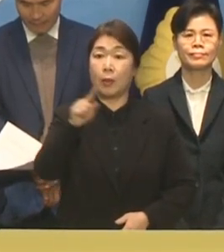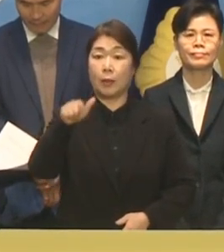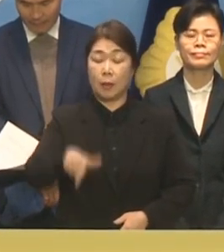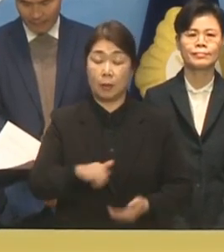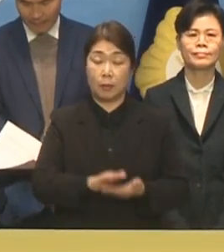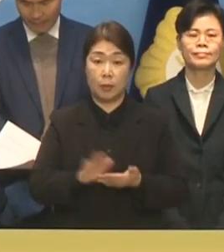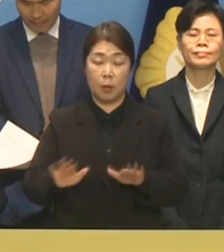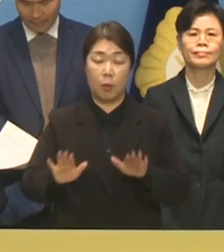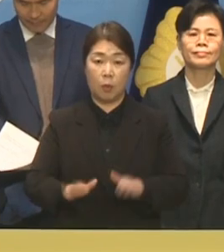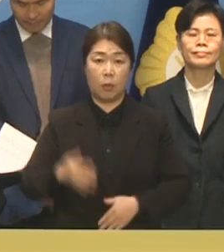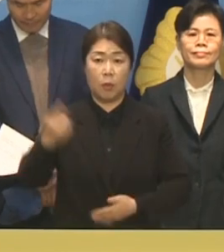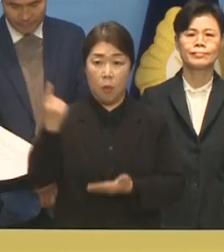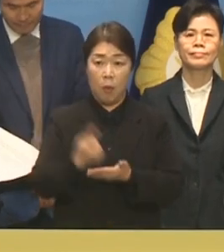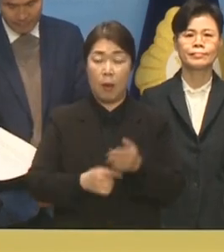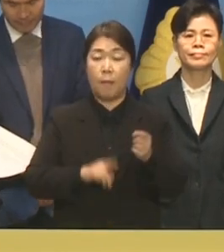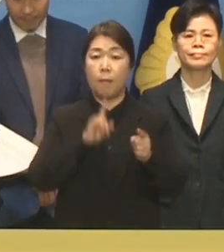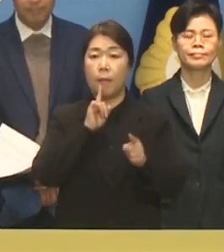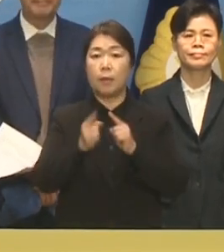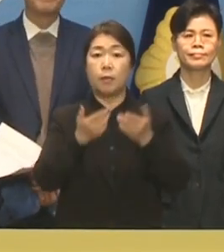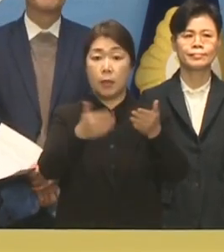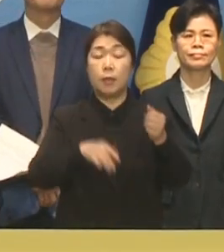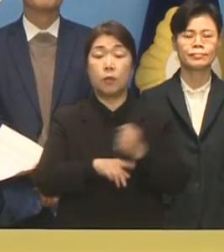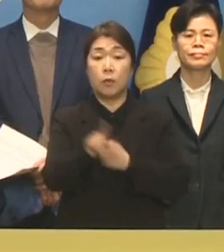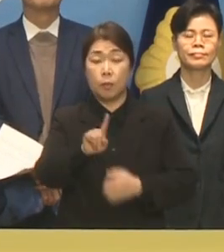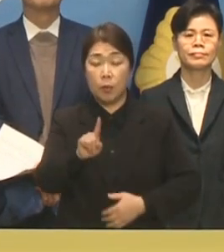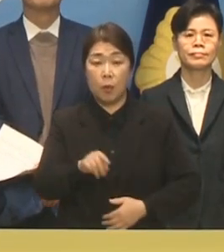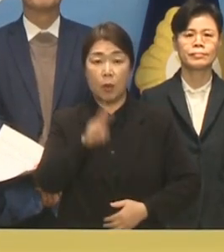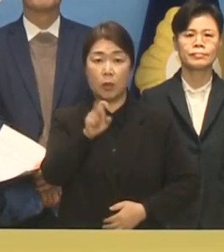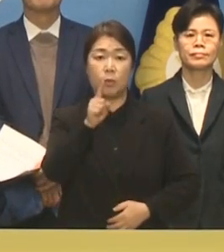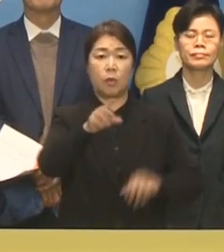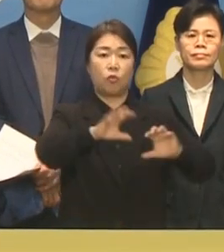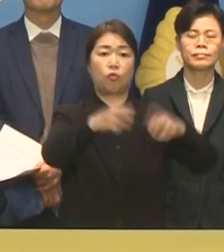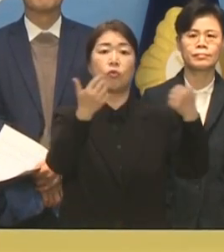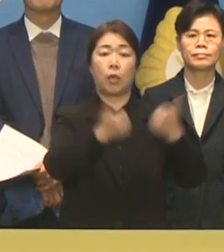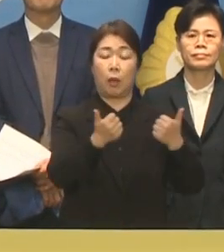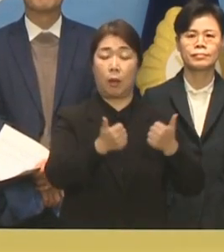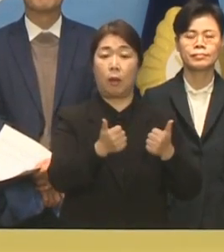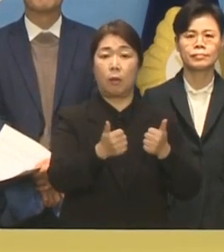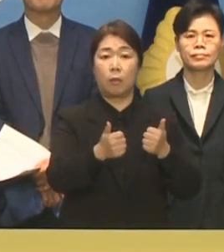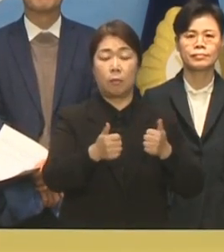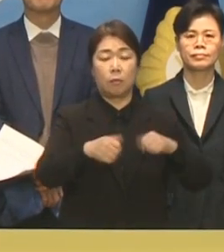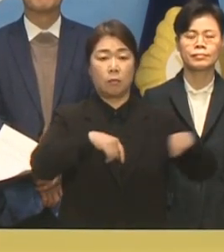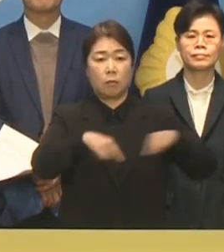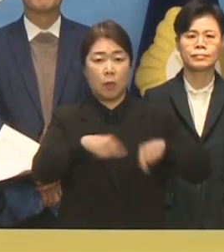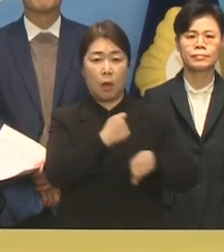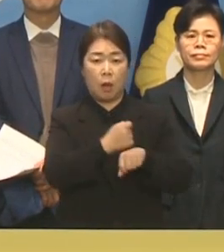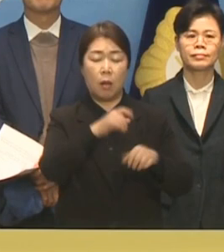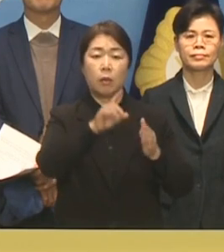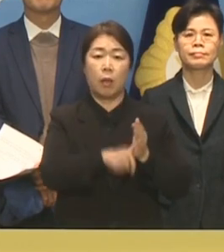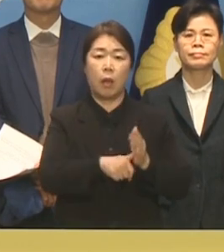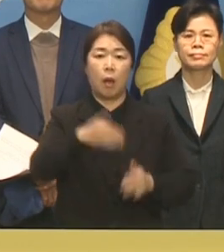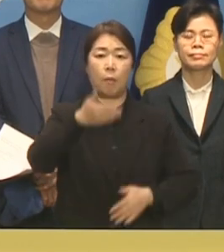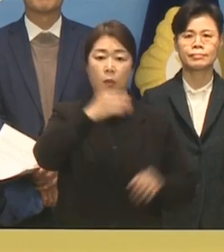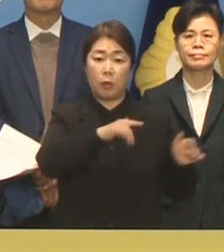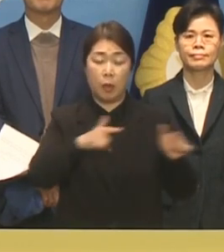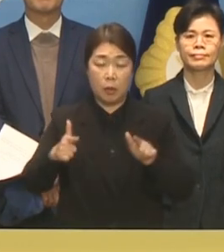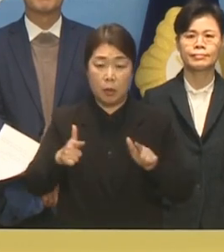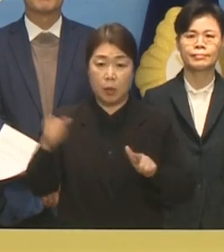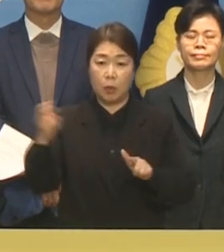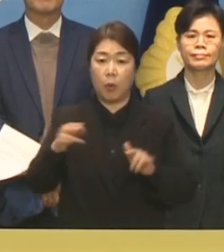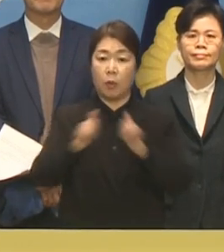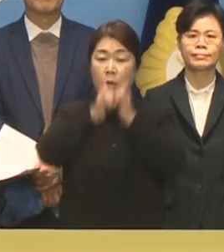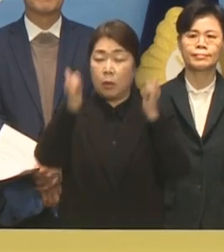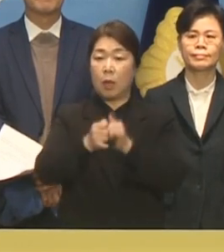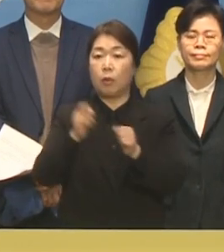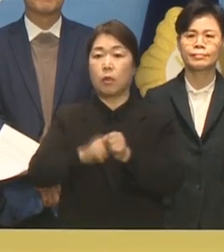저희가 기자회견을 하는 이유는 21대 국회에 들어서서 먹거리와 그리고 사회적 경제